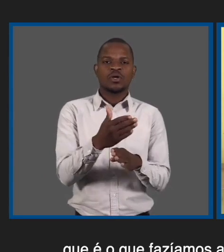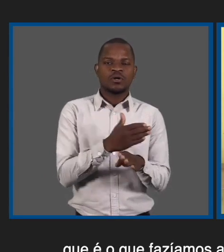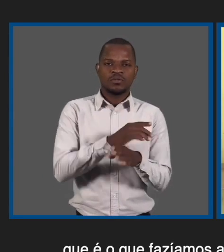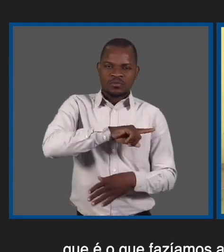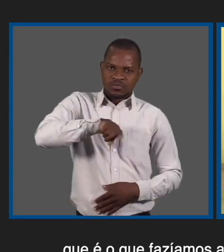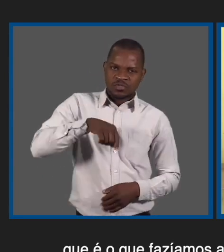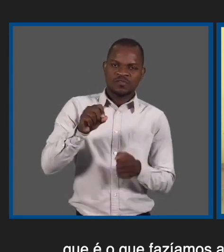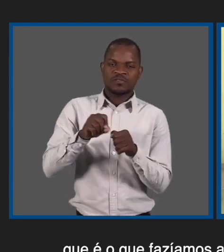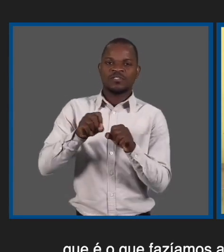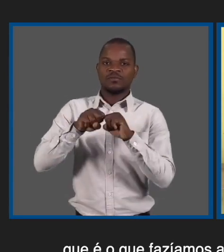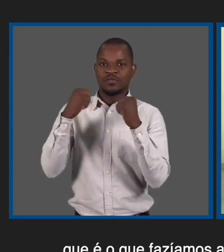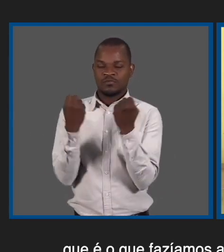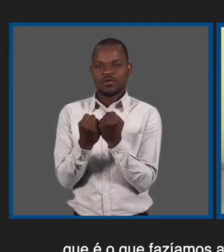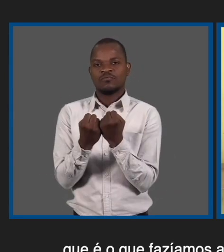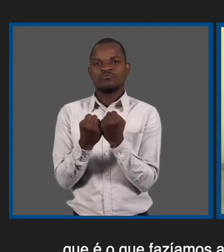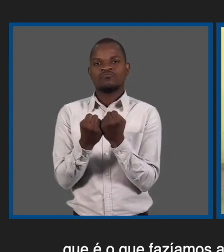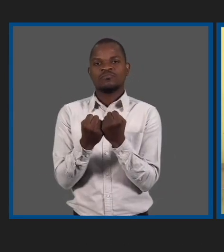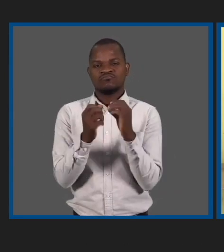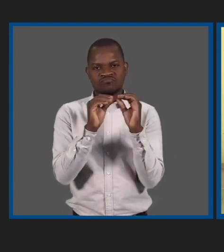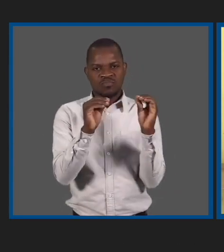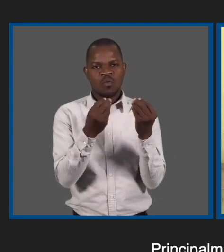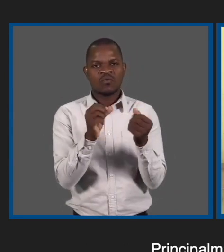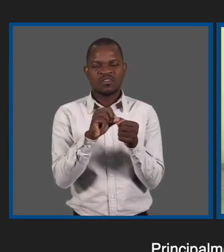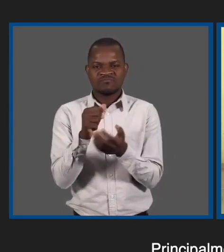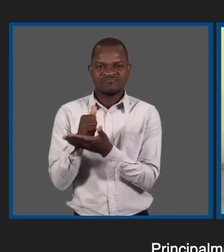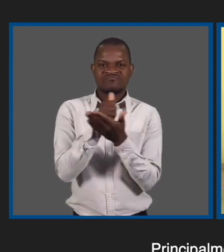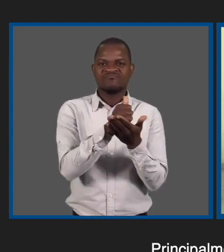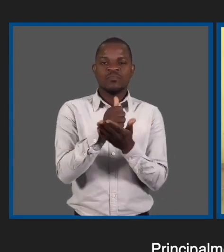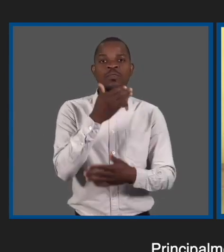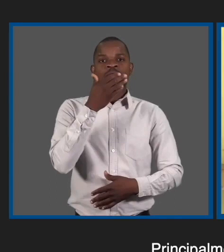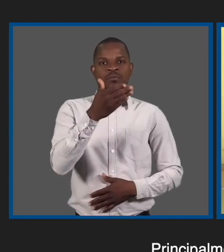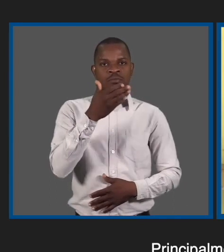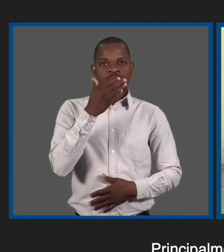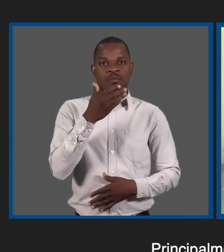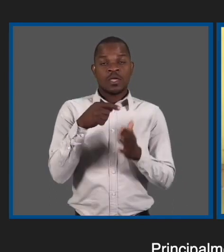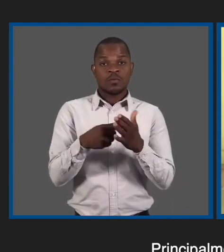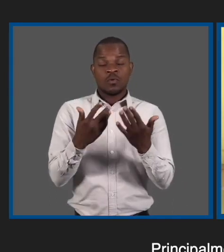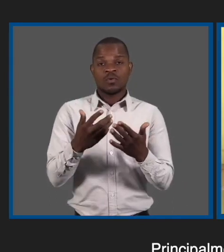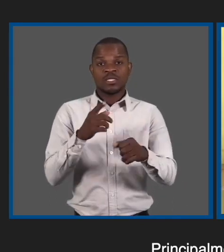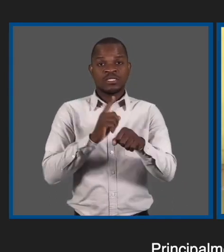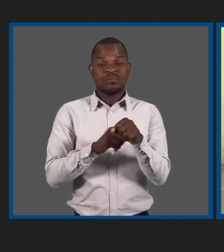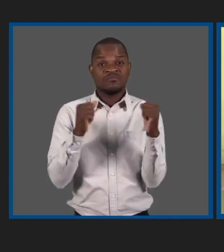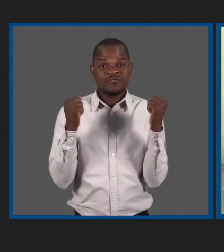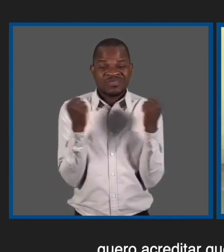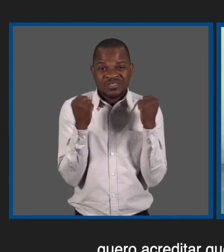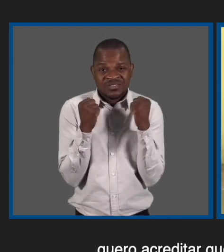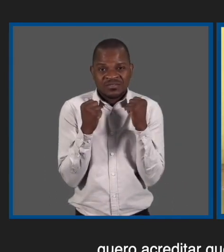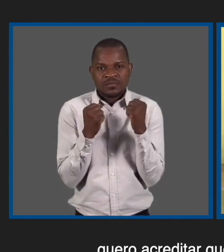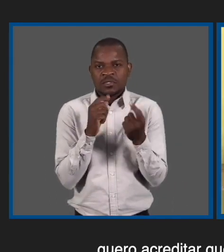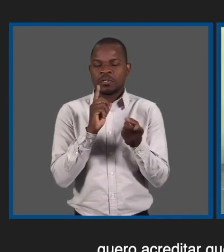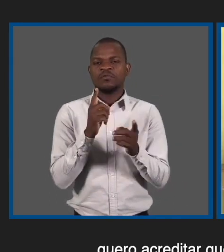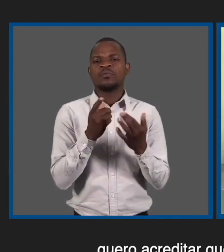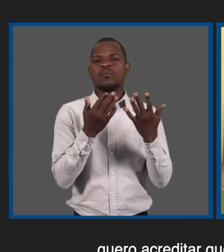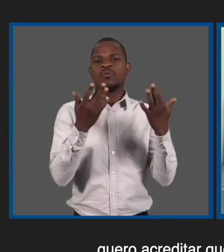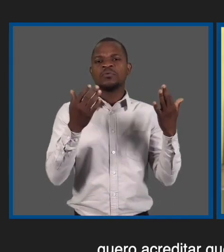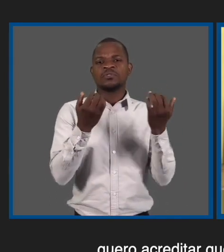fazíamos aqui, que são as terapias respiratórias, não é? E principalmente nesta altura que estamos a entrar para o inverno, então quero